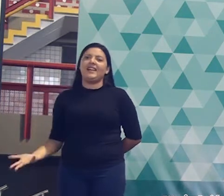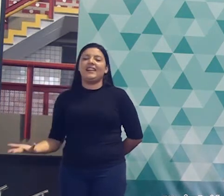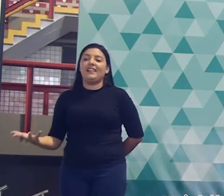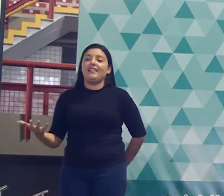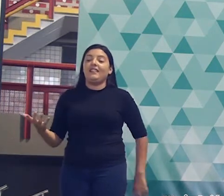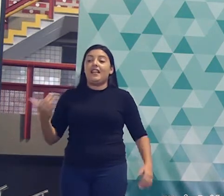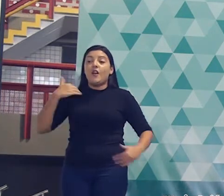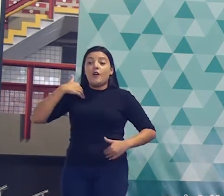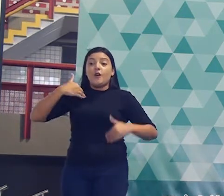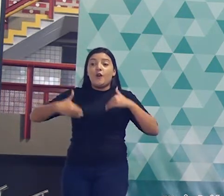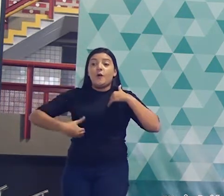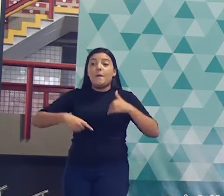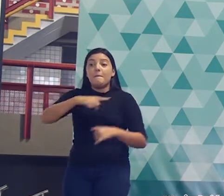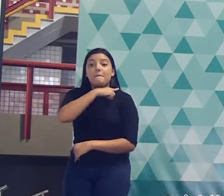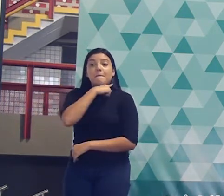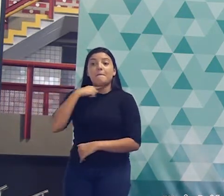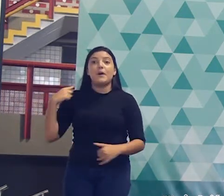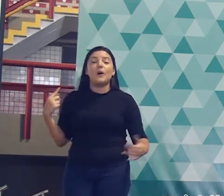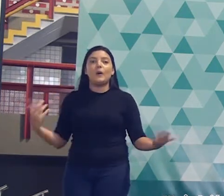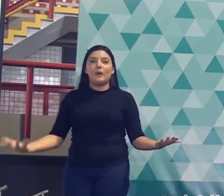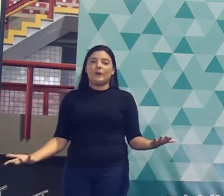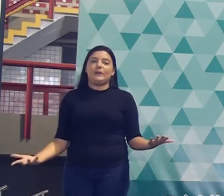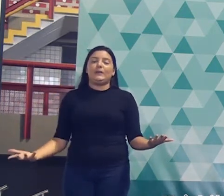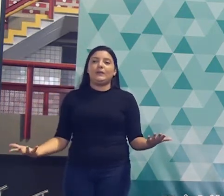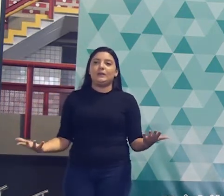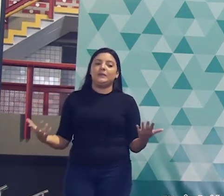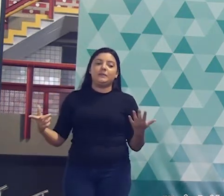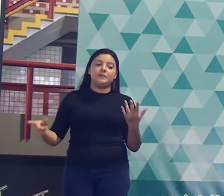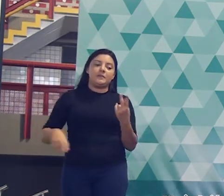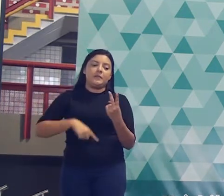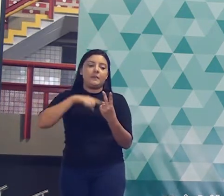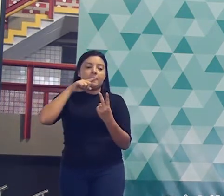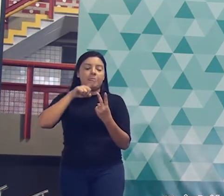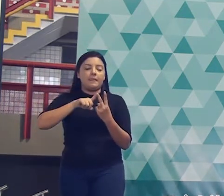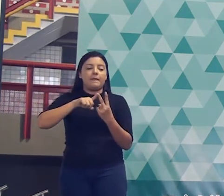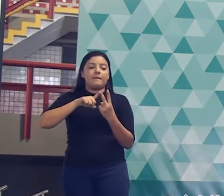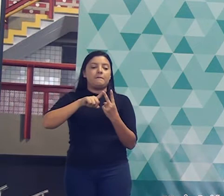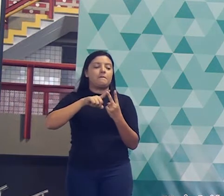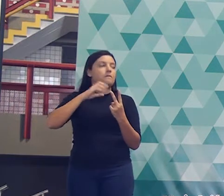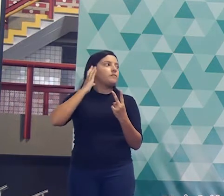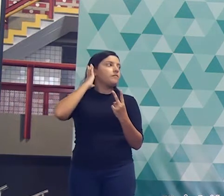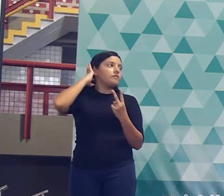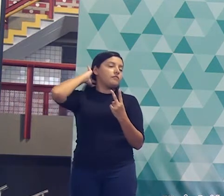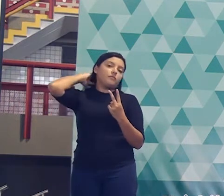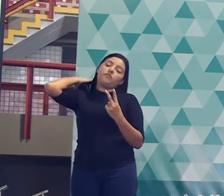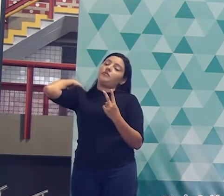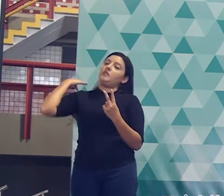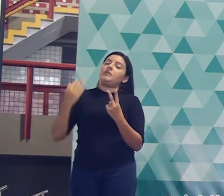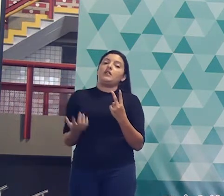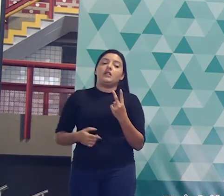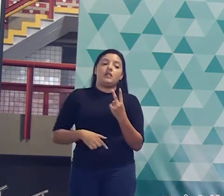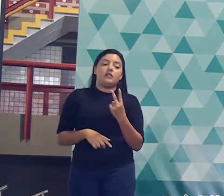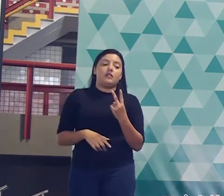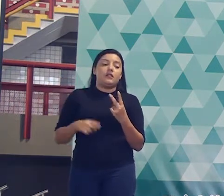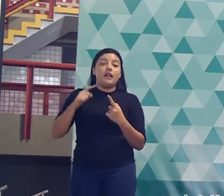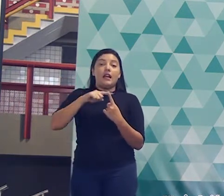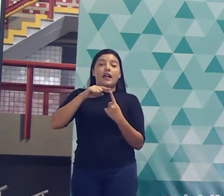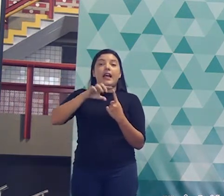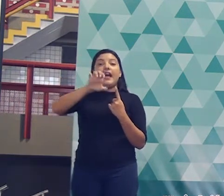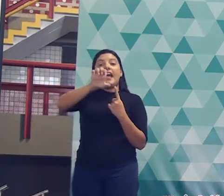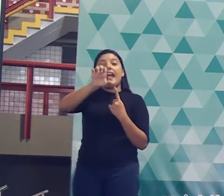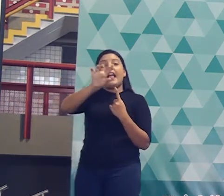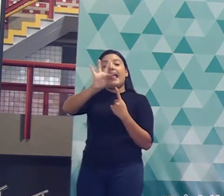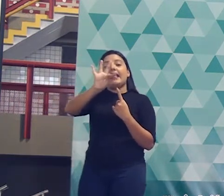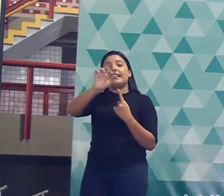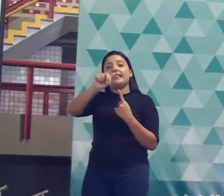conservar cadáveres. Etanol se transforma em etanal, através de um processo de oxidação. E é esse etanol